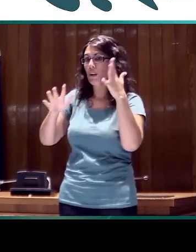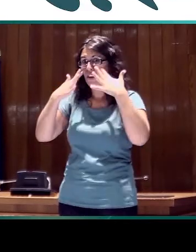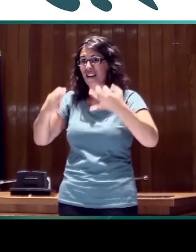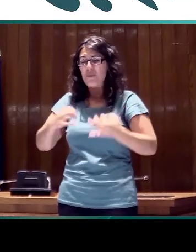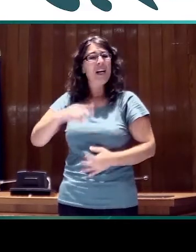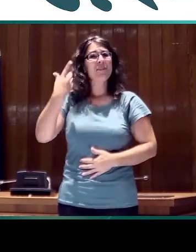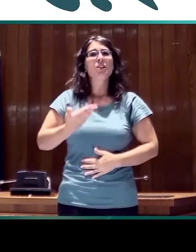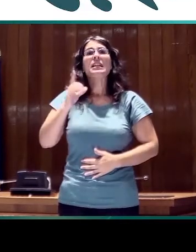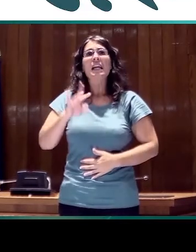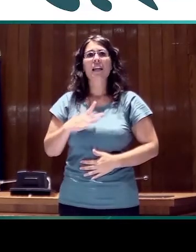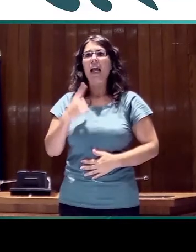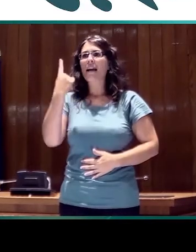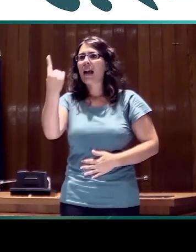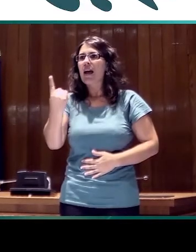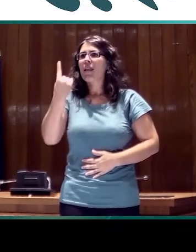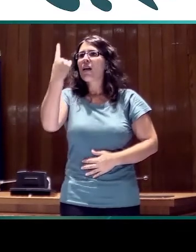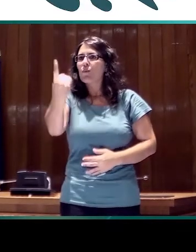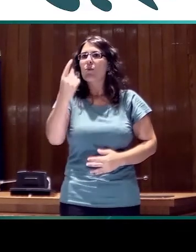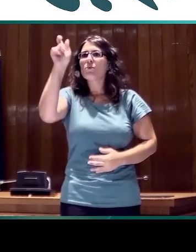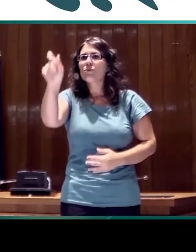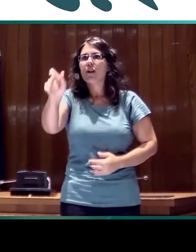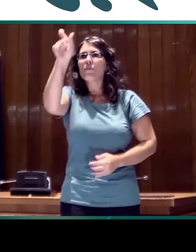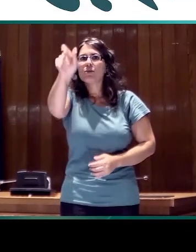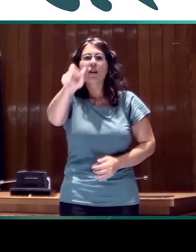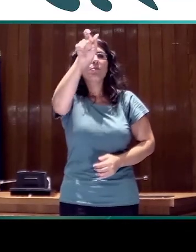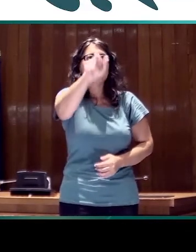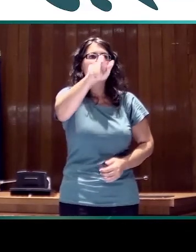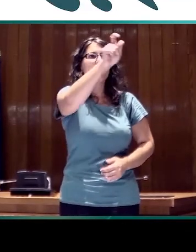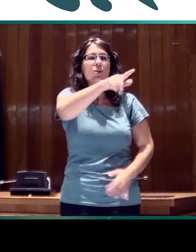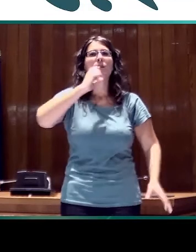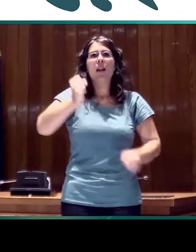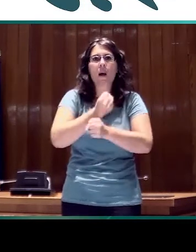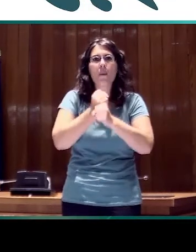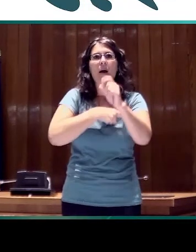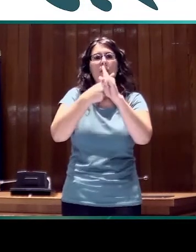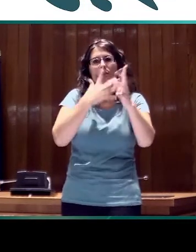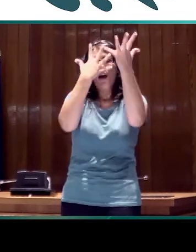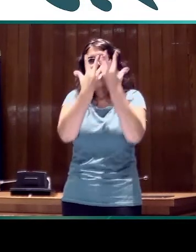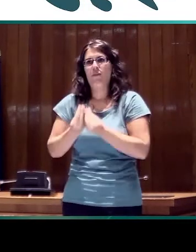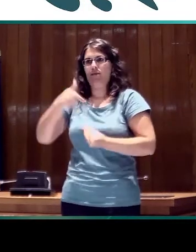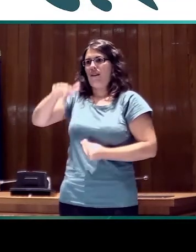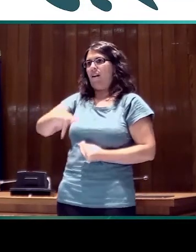todos y cada uno de ustedes que habéis trabajado y que nos había acompañado en este importantísimo congreso